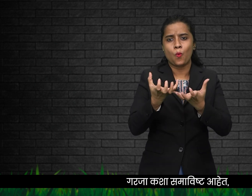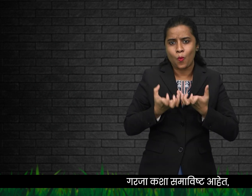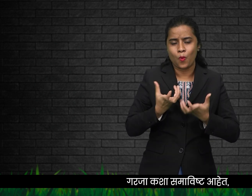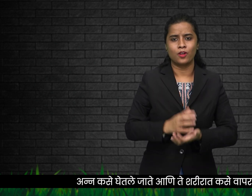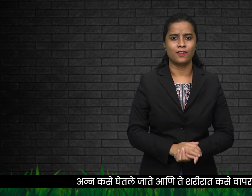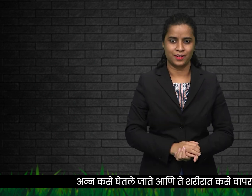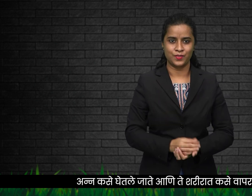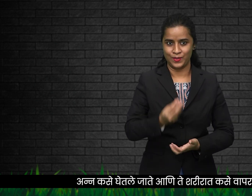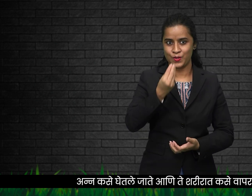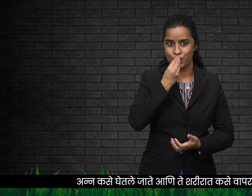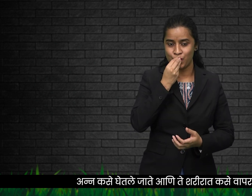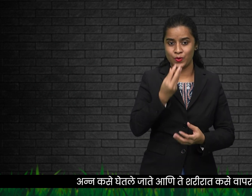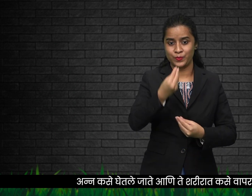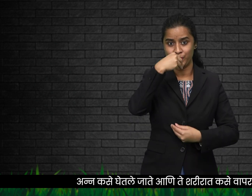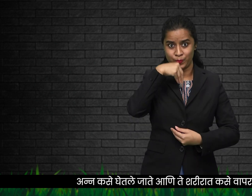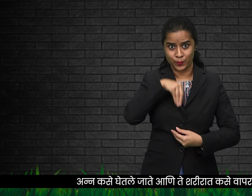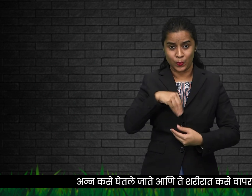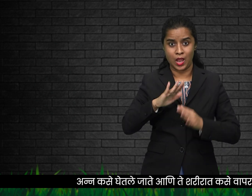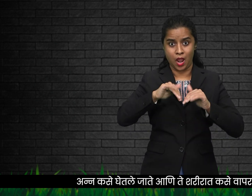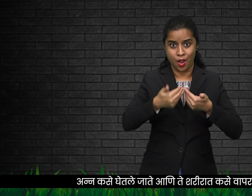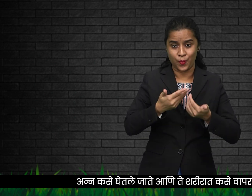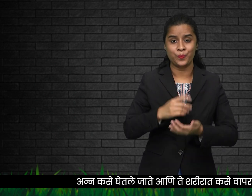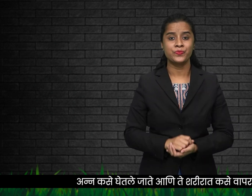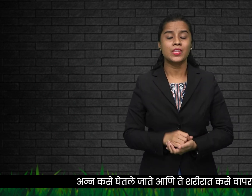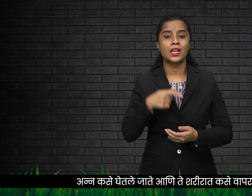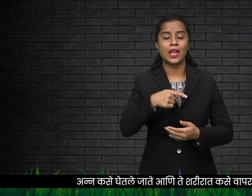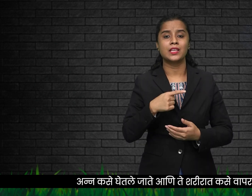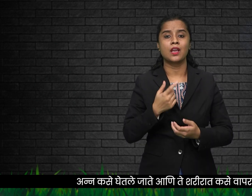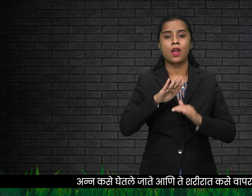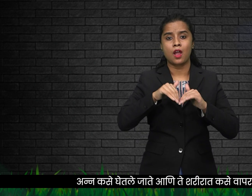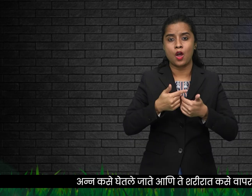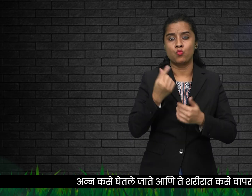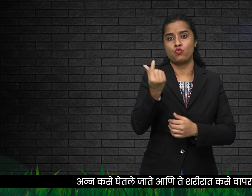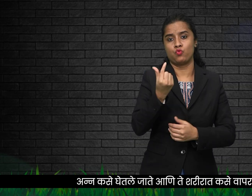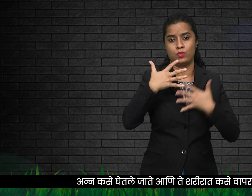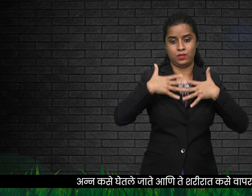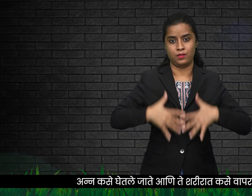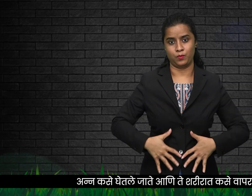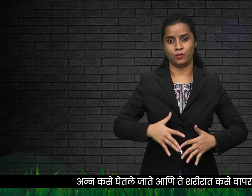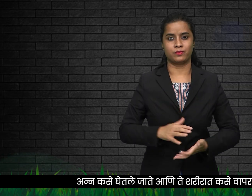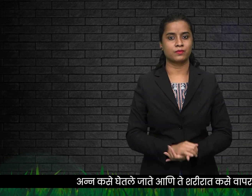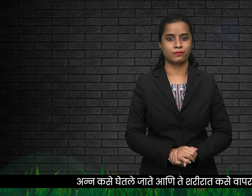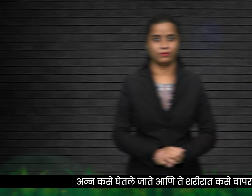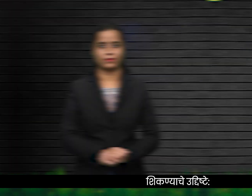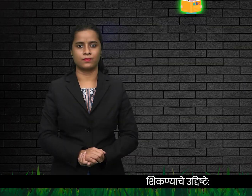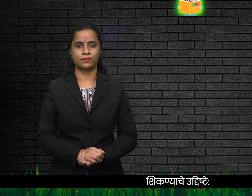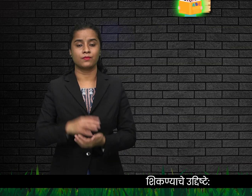आहेत, अन्न कसे घेतले जाते आणि ते शरीरात कसे वापरले जाते.